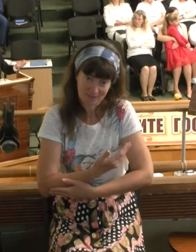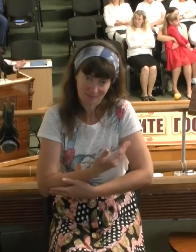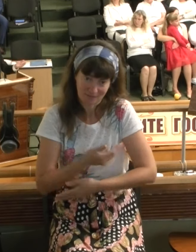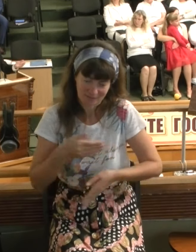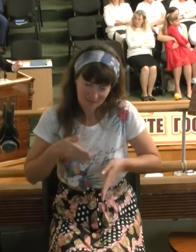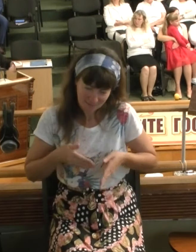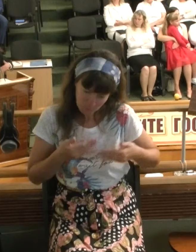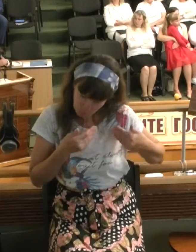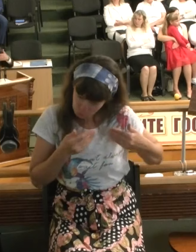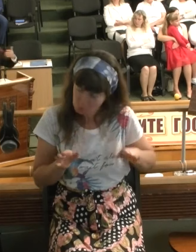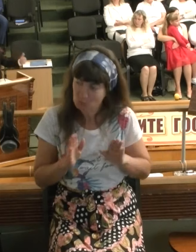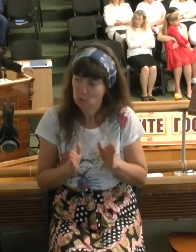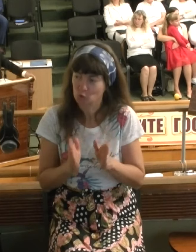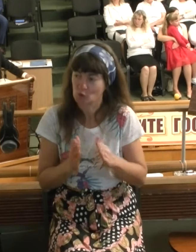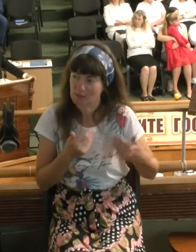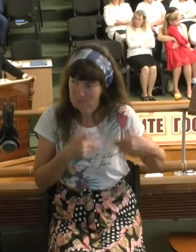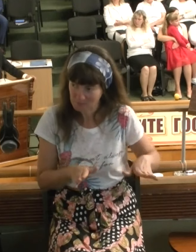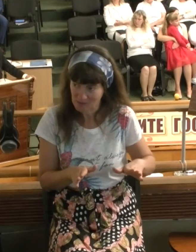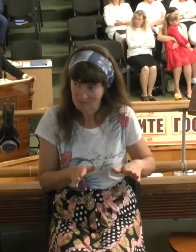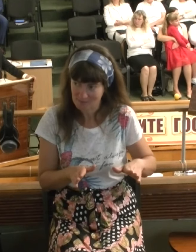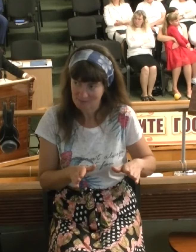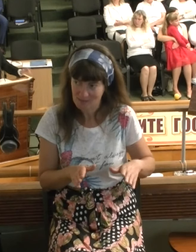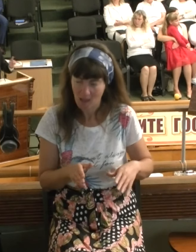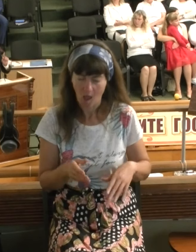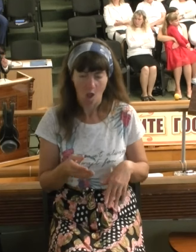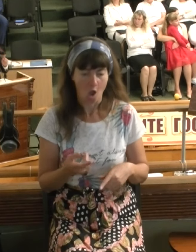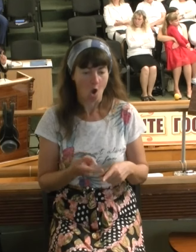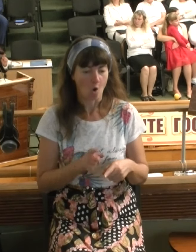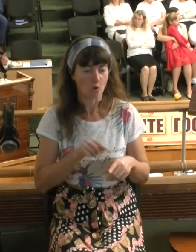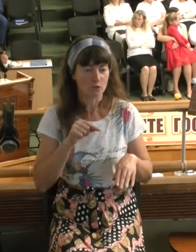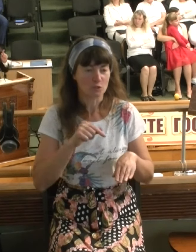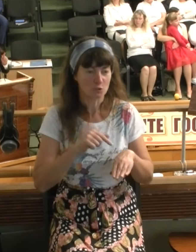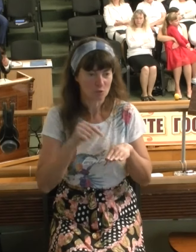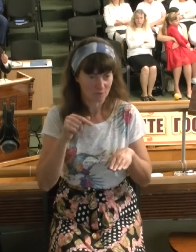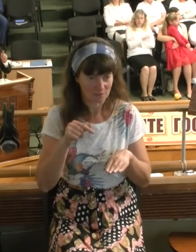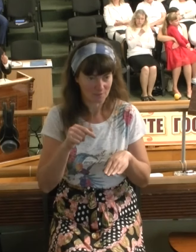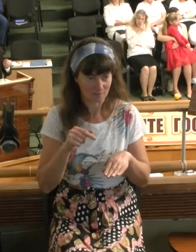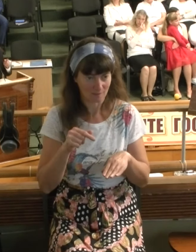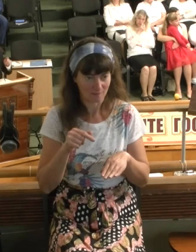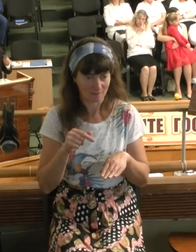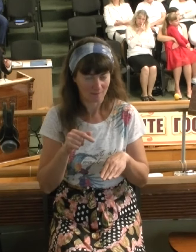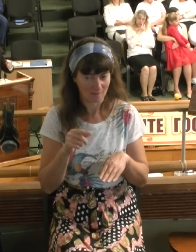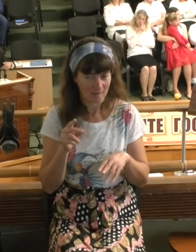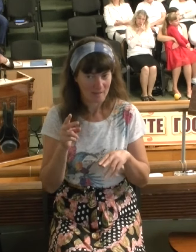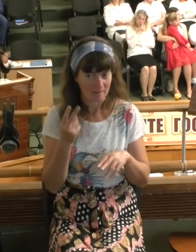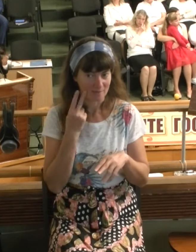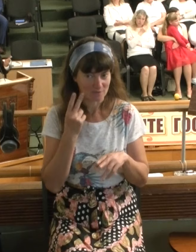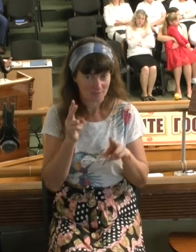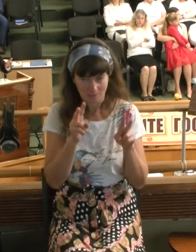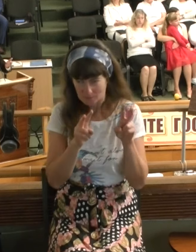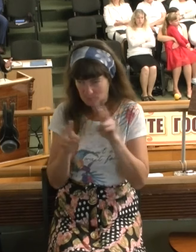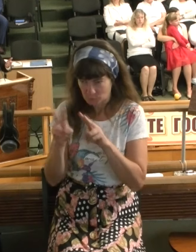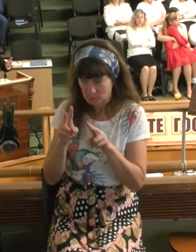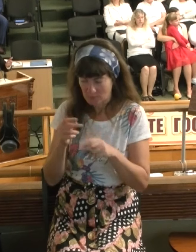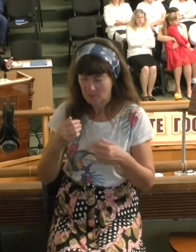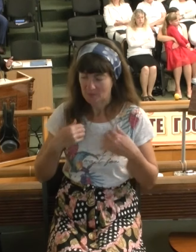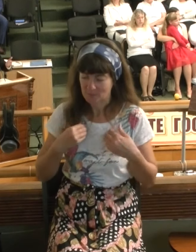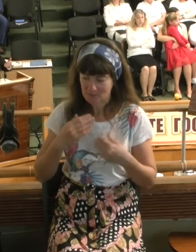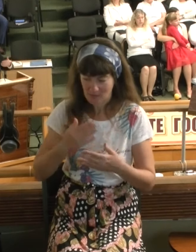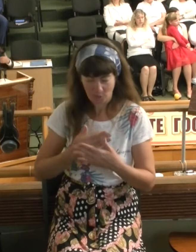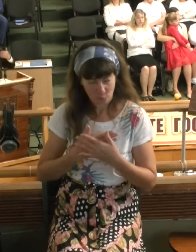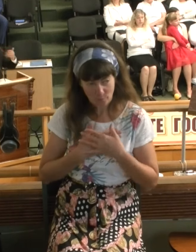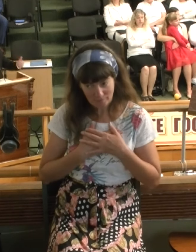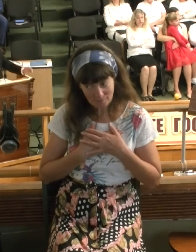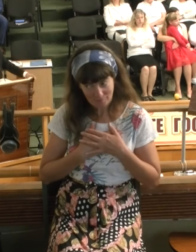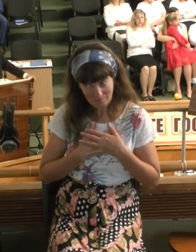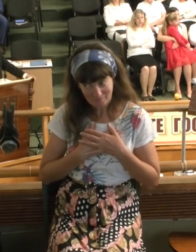нас, расположены ли к нам. Но мы должны дорасти до состояния, когда мы любим,